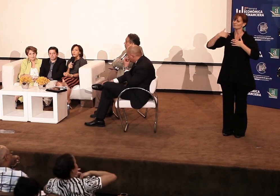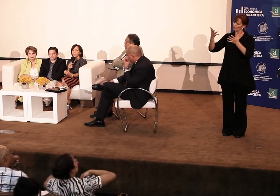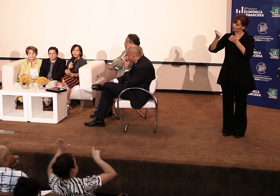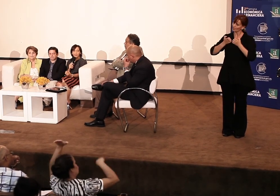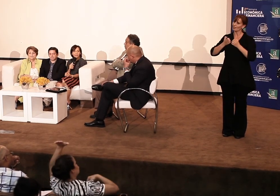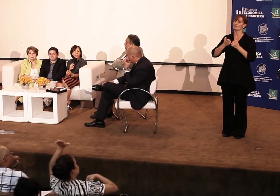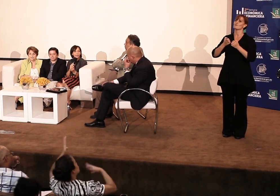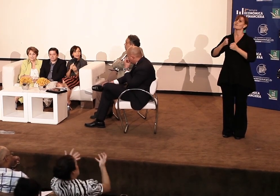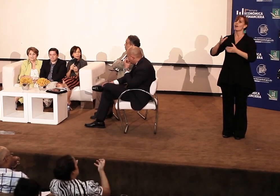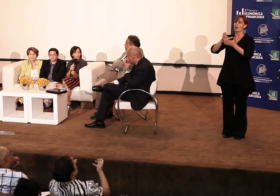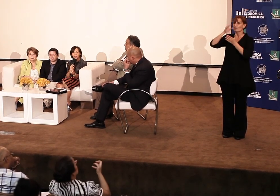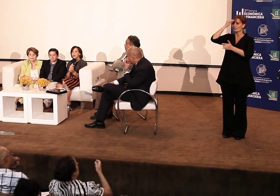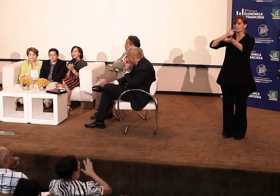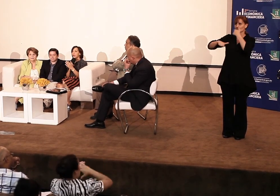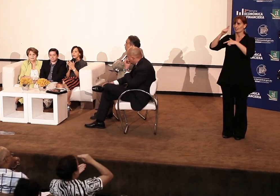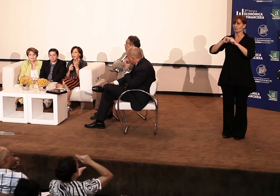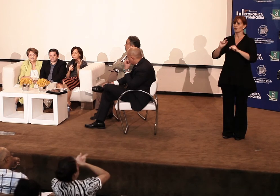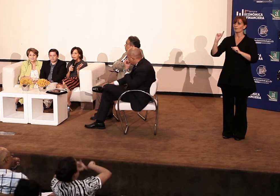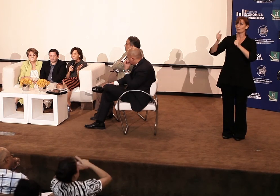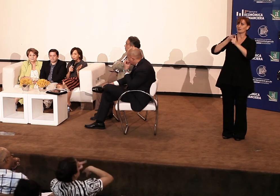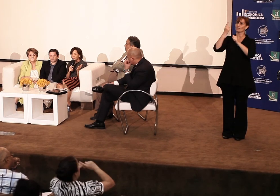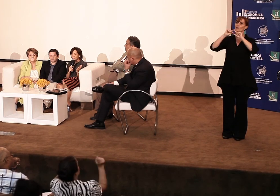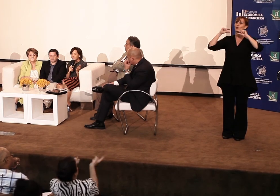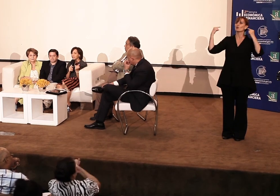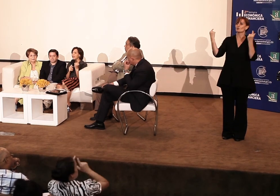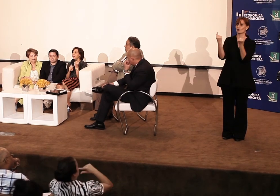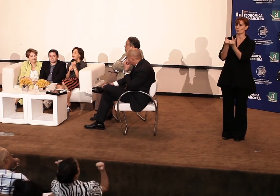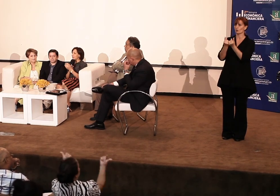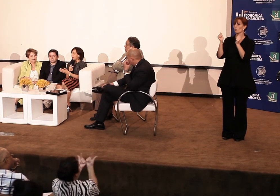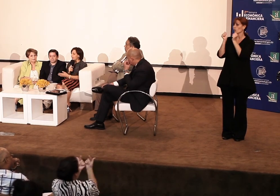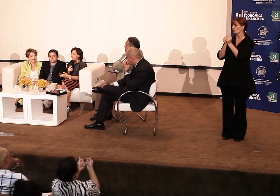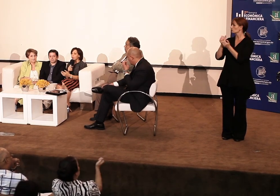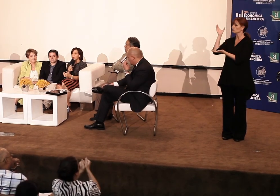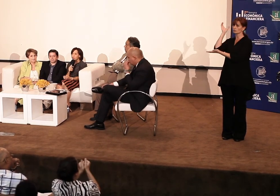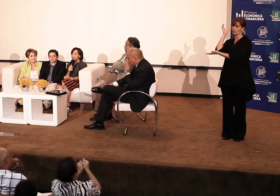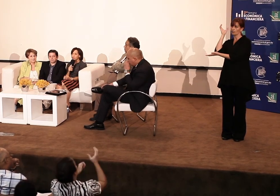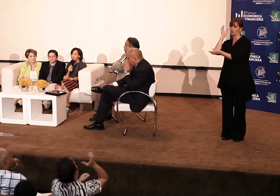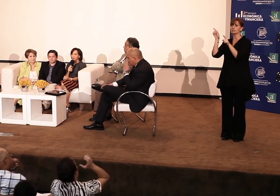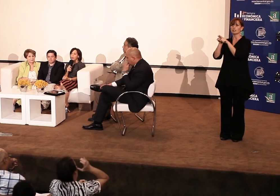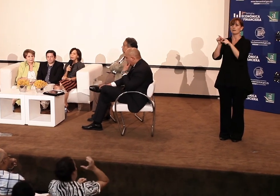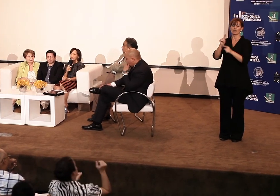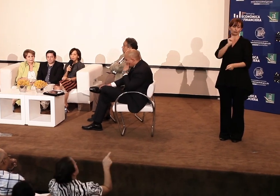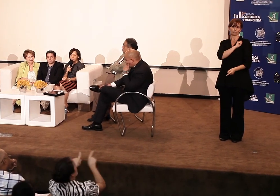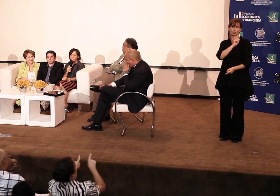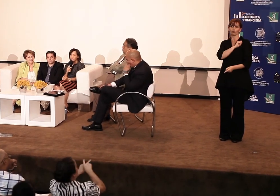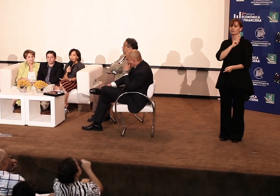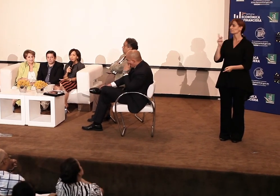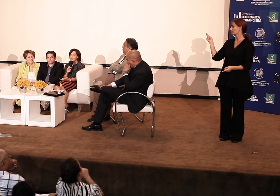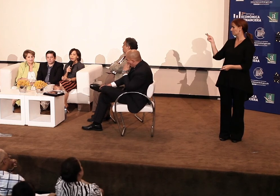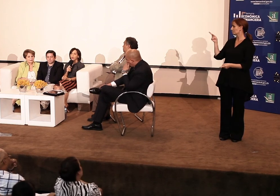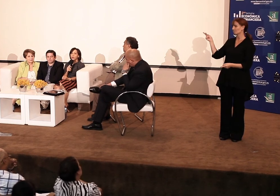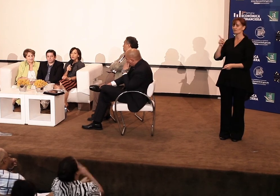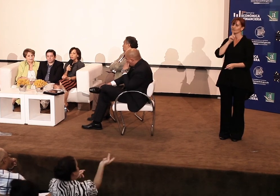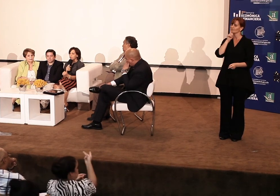grupo para capacitarse en lengua de seña de la mano con César y de la mano de Tommy Guzmán que ha sido un